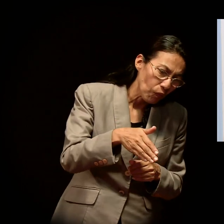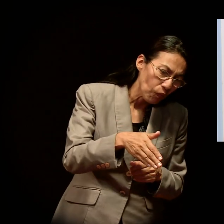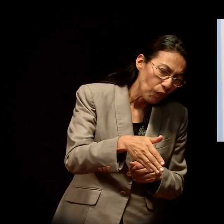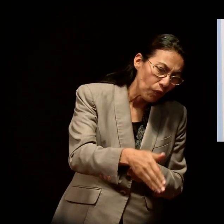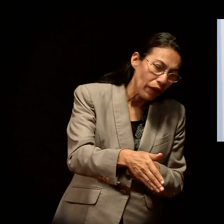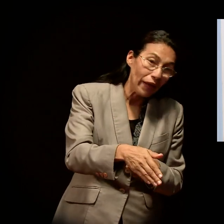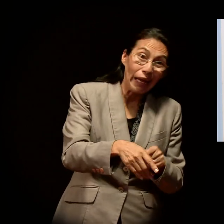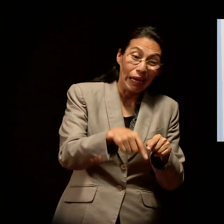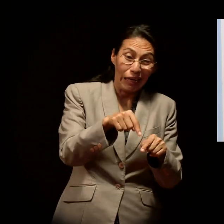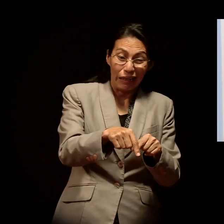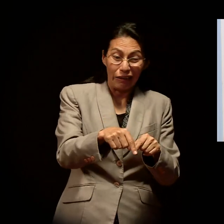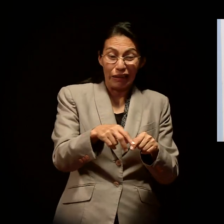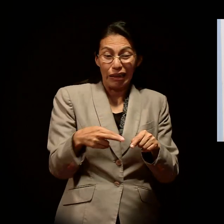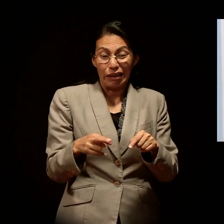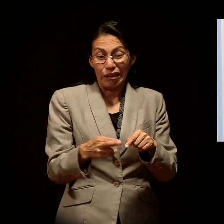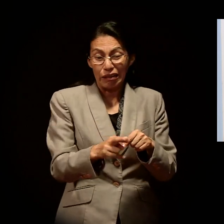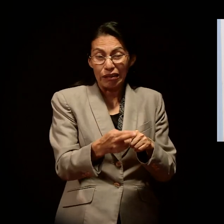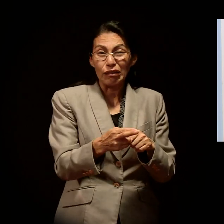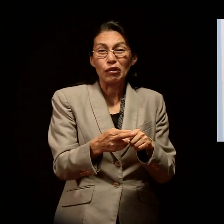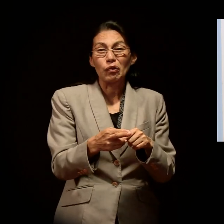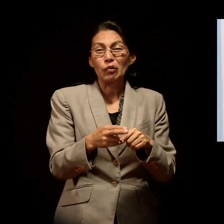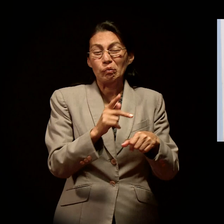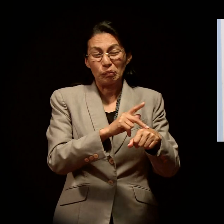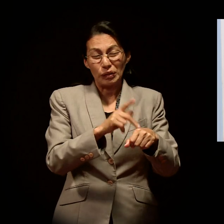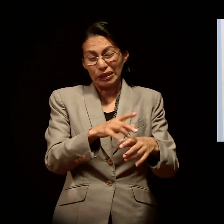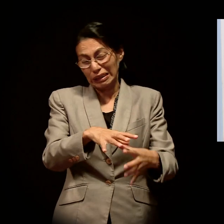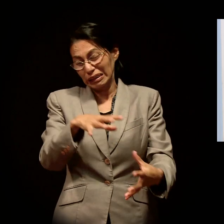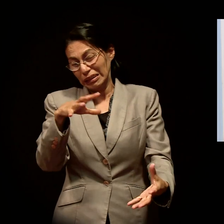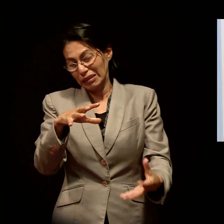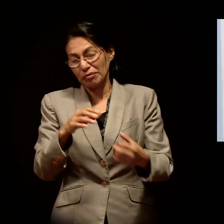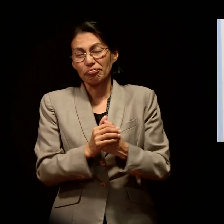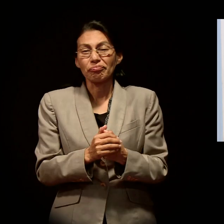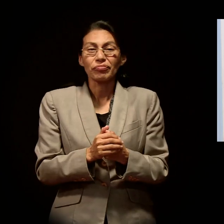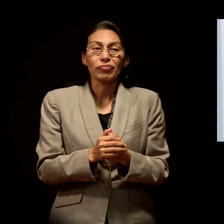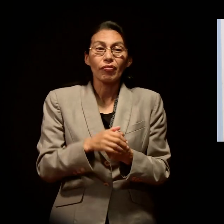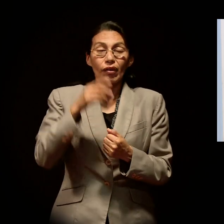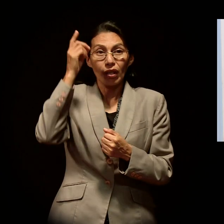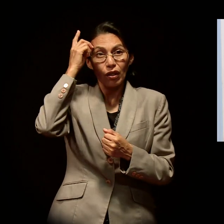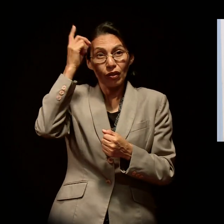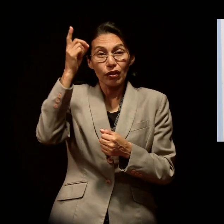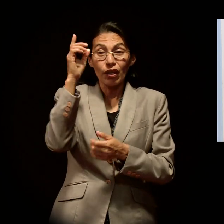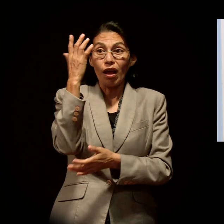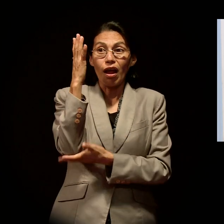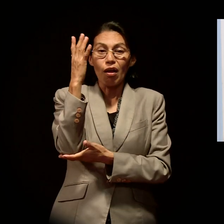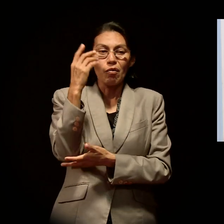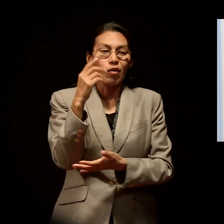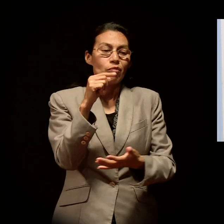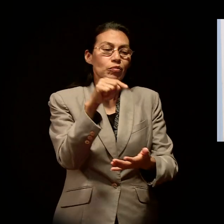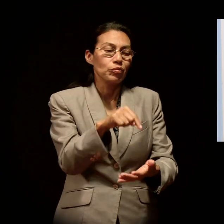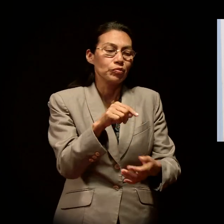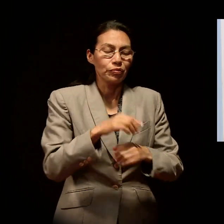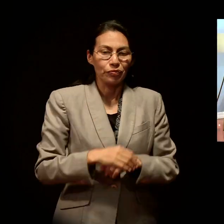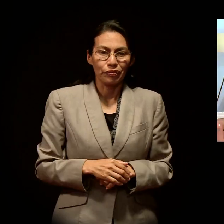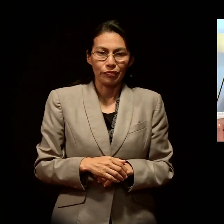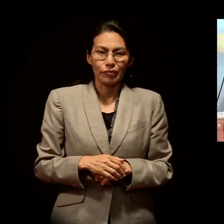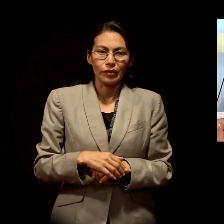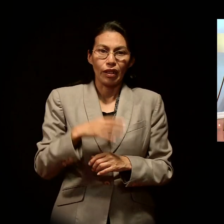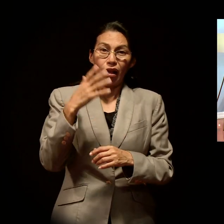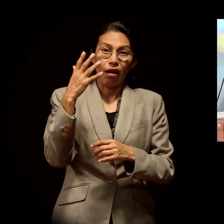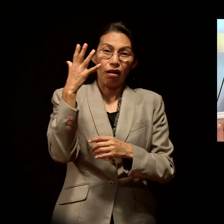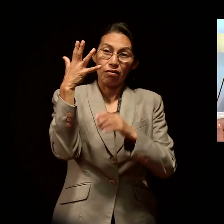había un río allá en lo profundo y rocas muy enormes y Dios proveyó un árbol